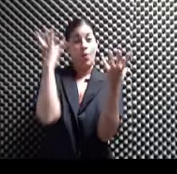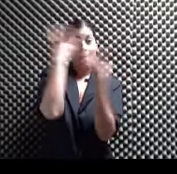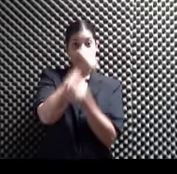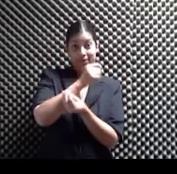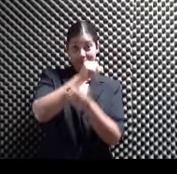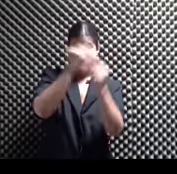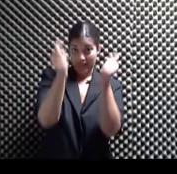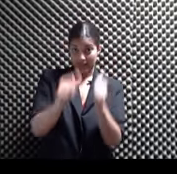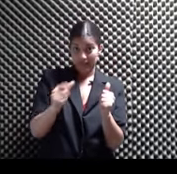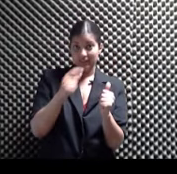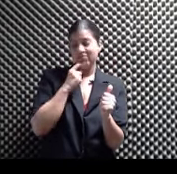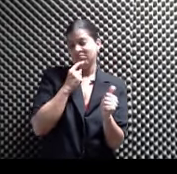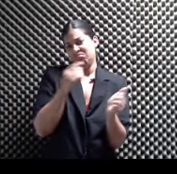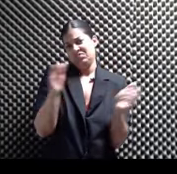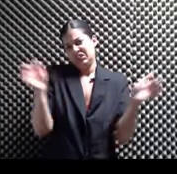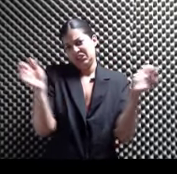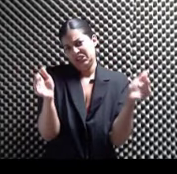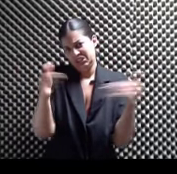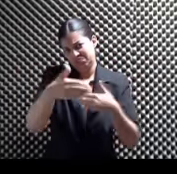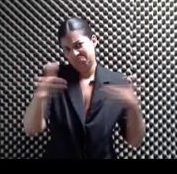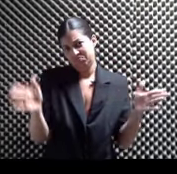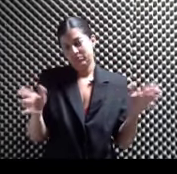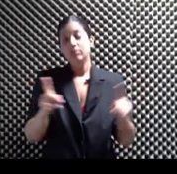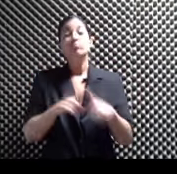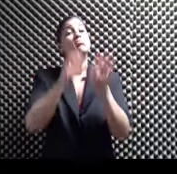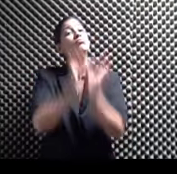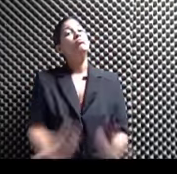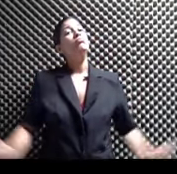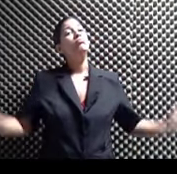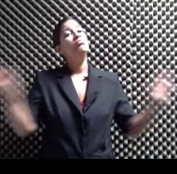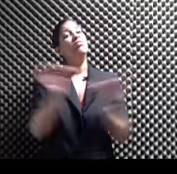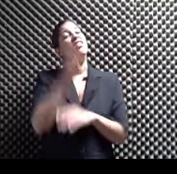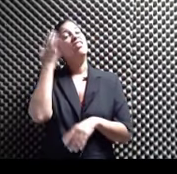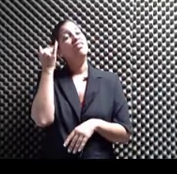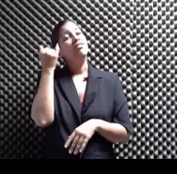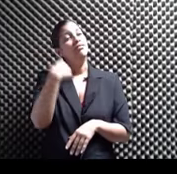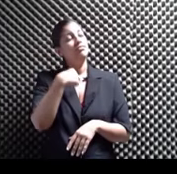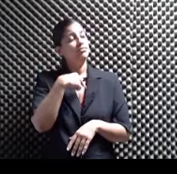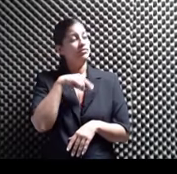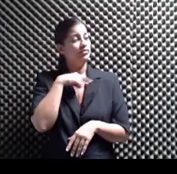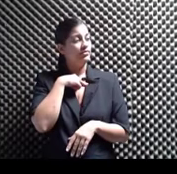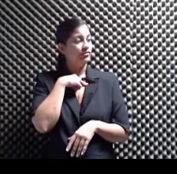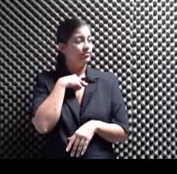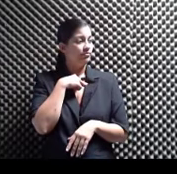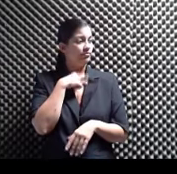vez experimental chiquitina. Uh-huh. Y es importante porque tenemos en escena,